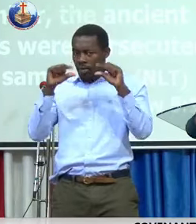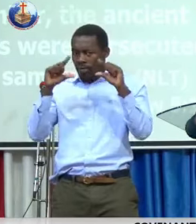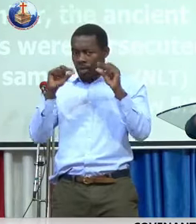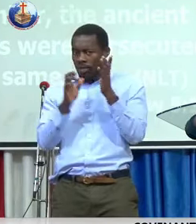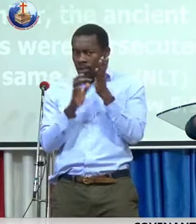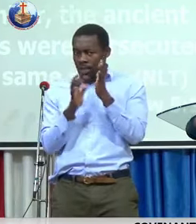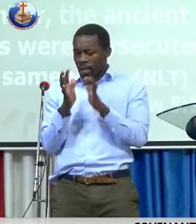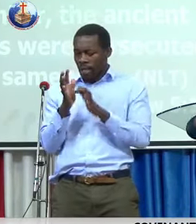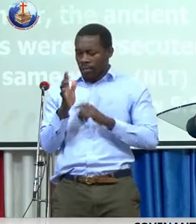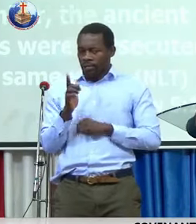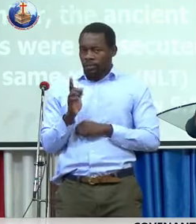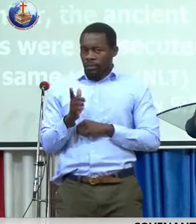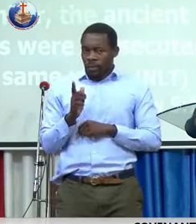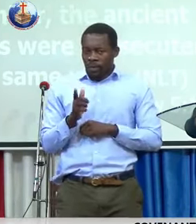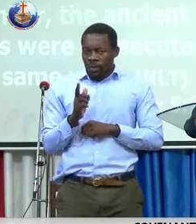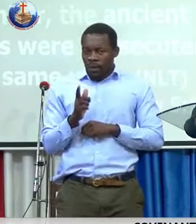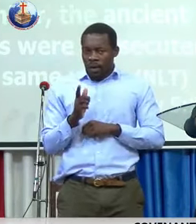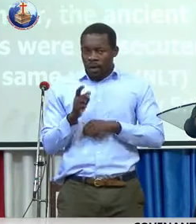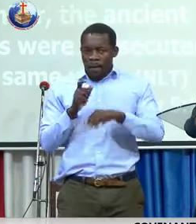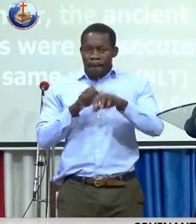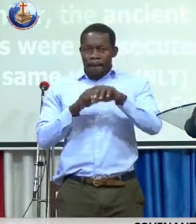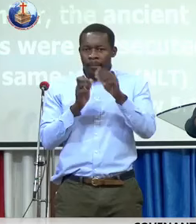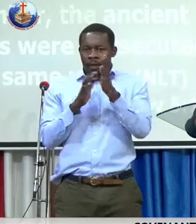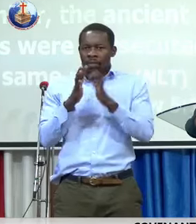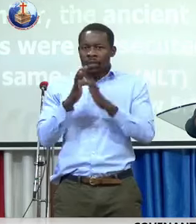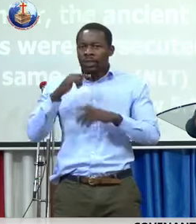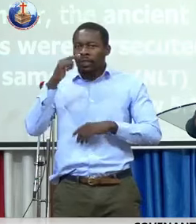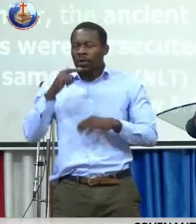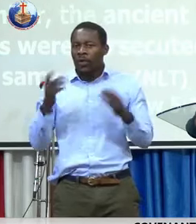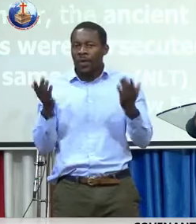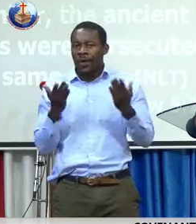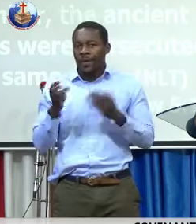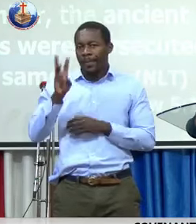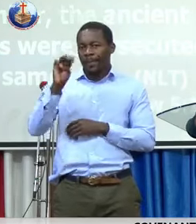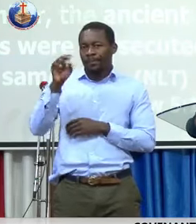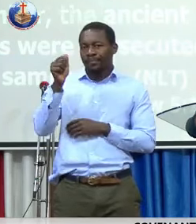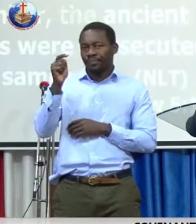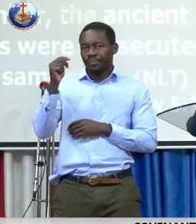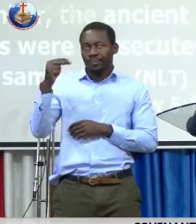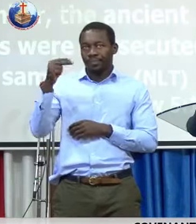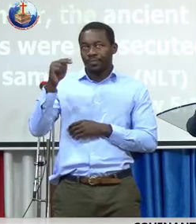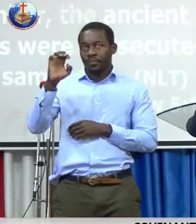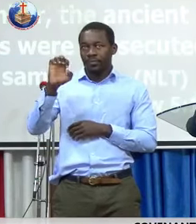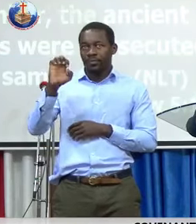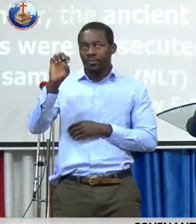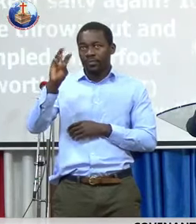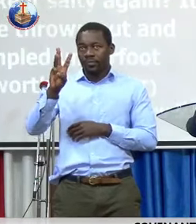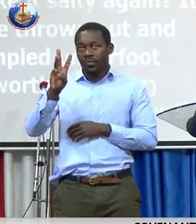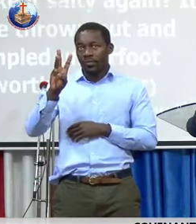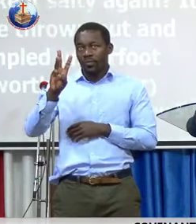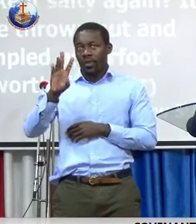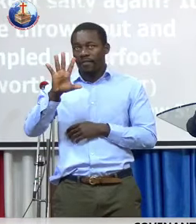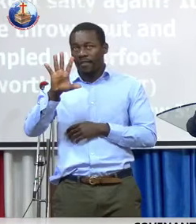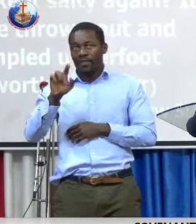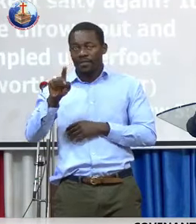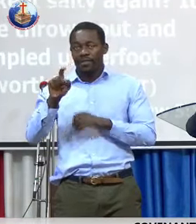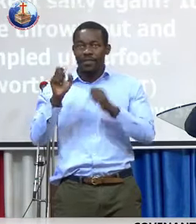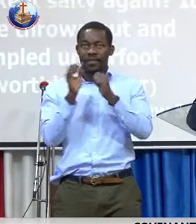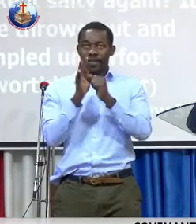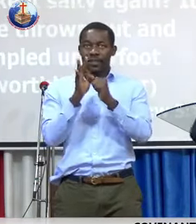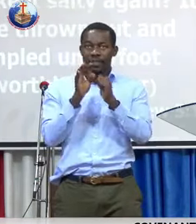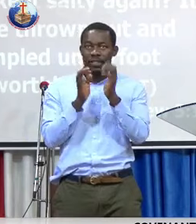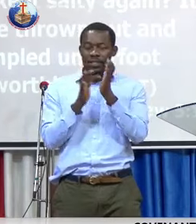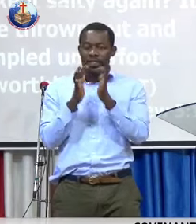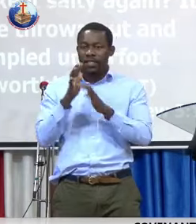aliyapanga. When he said in Matthew 5 from verse 13, I think that is where he says you are the light. Let's check. You are